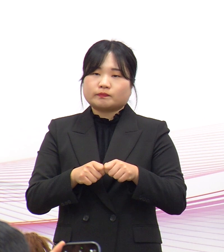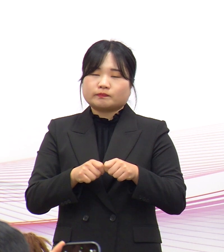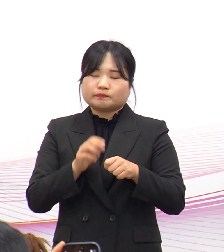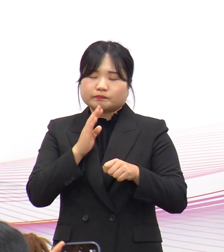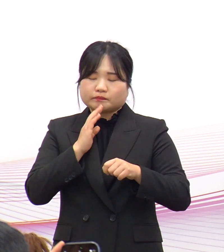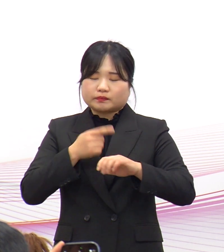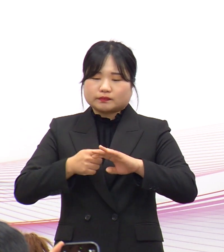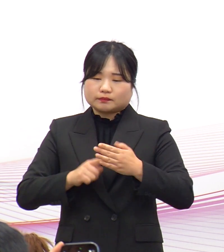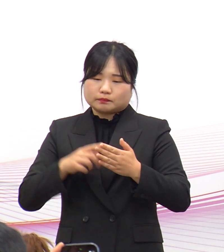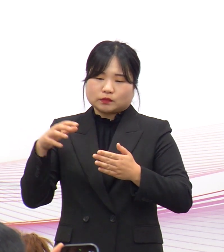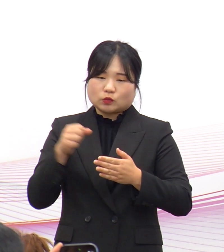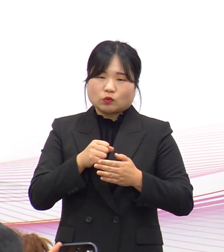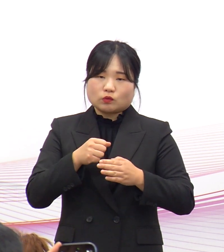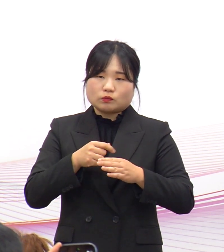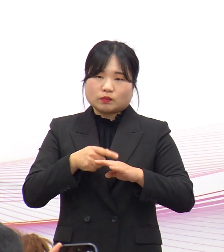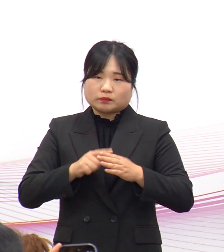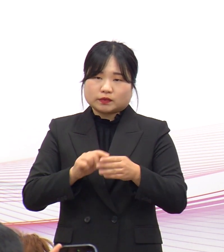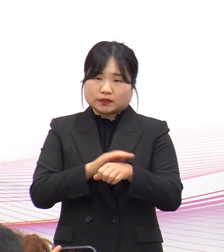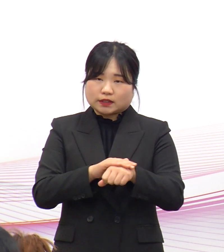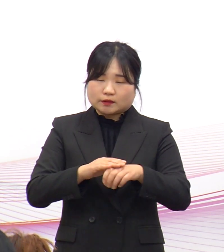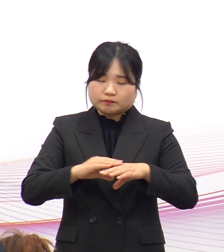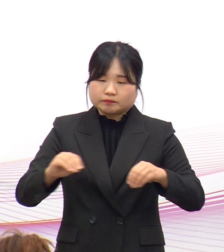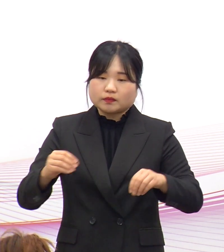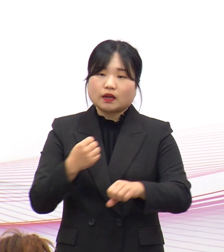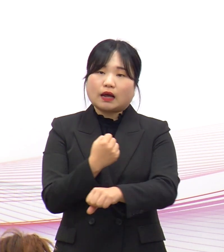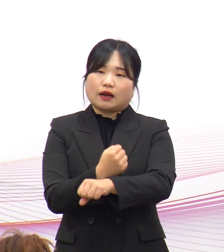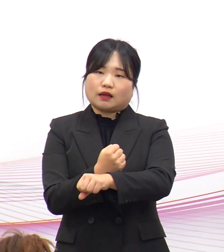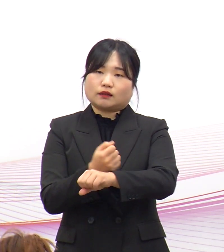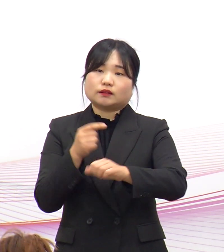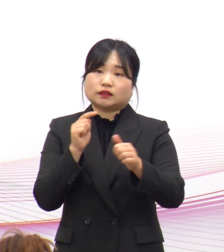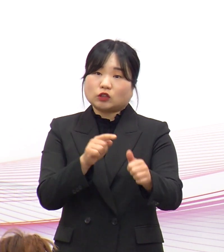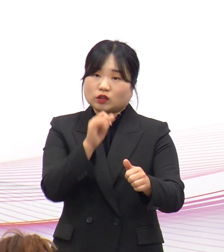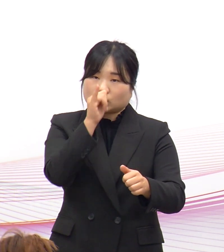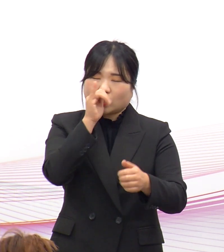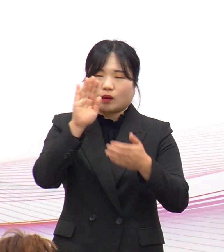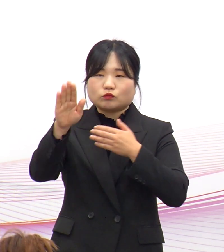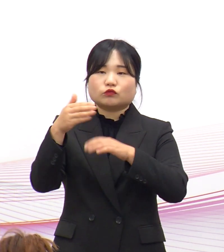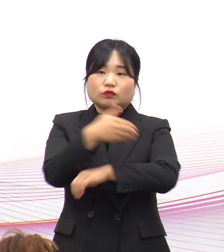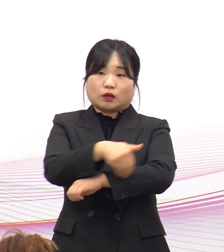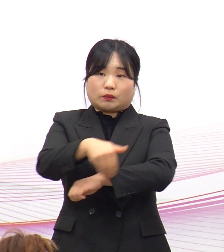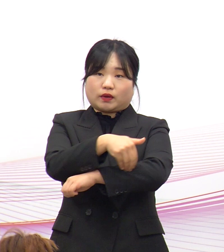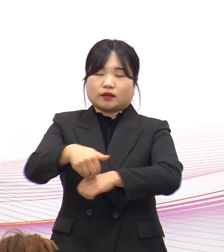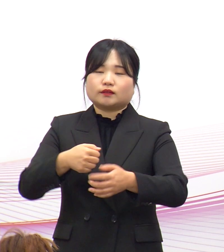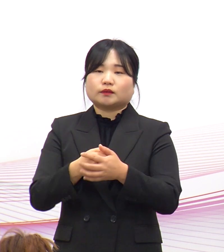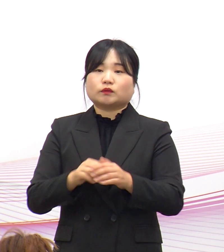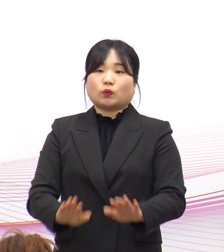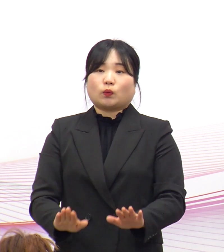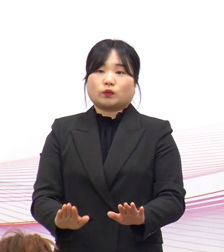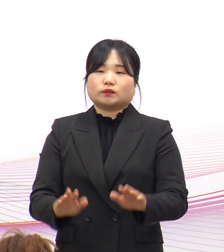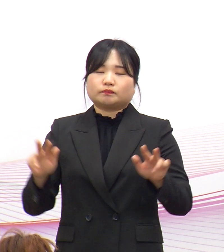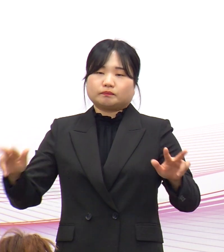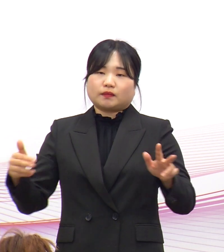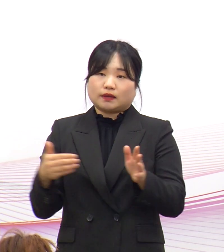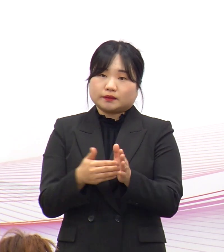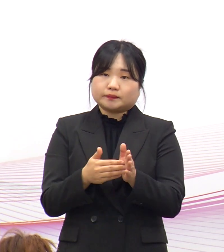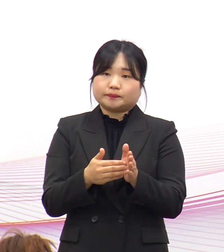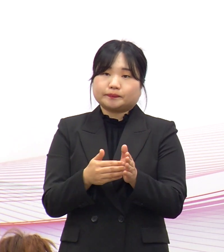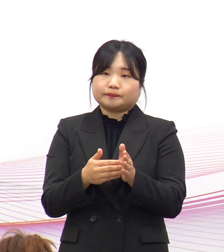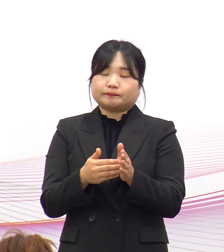기울이라는 제 지시사항이 있었고 그렇게 할 생각입니다. 그래서 오늘 그동안